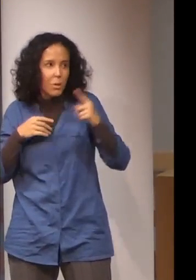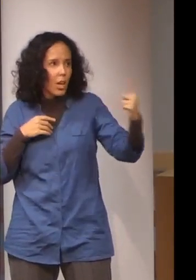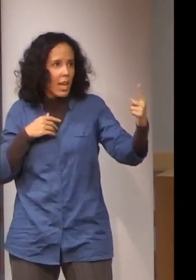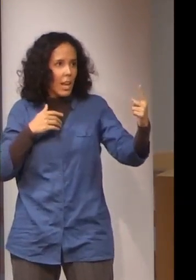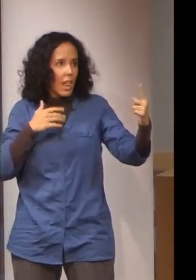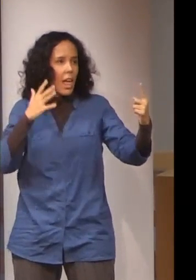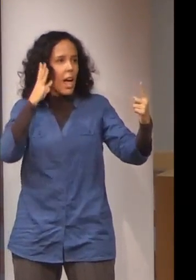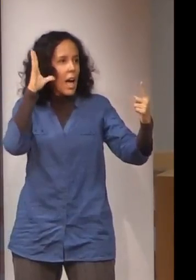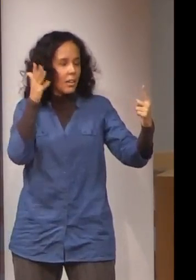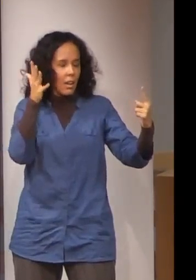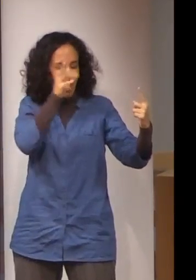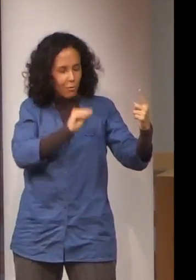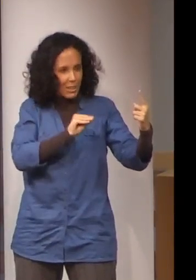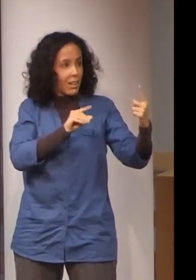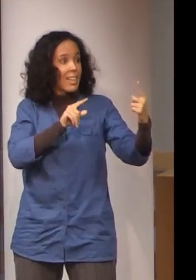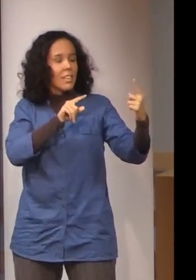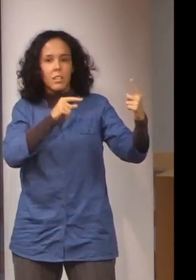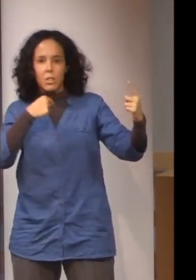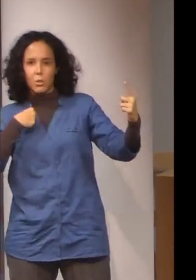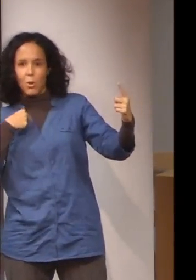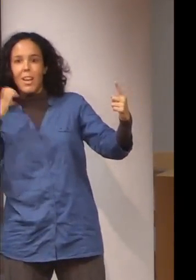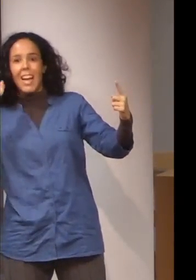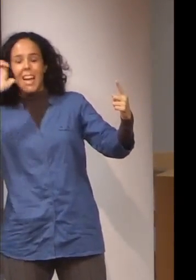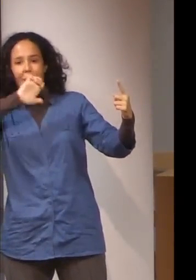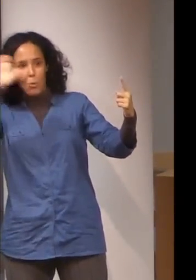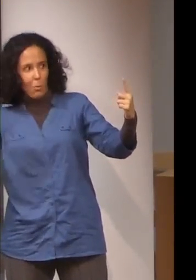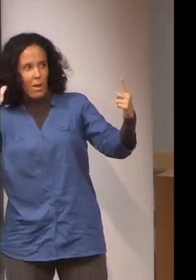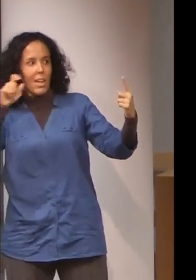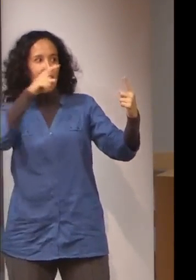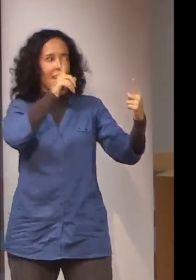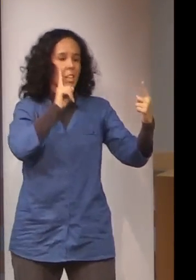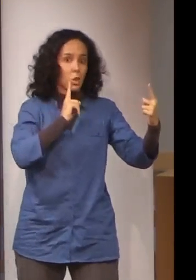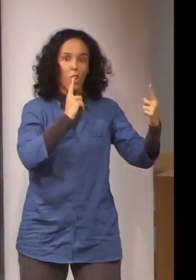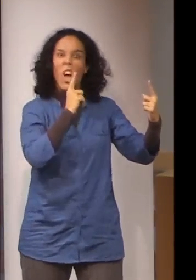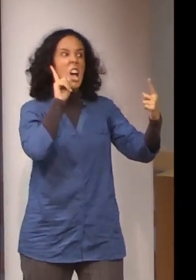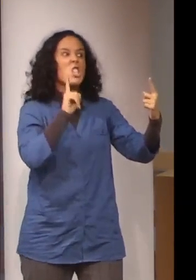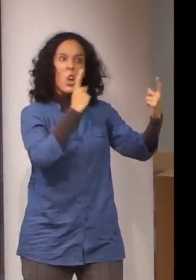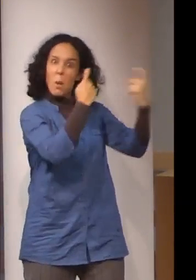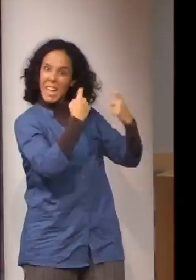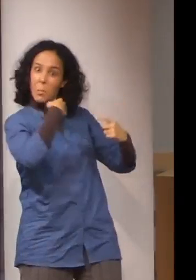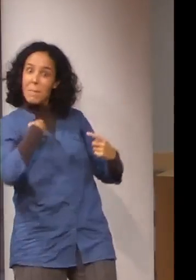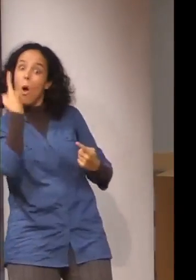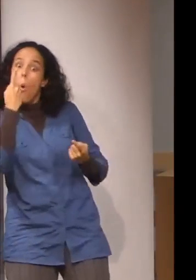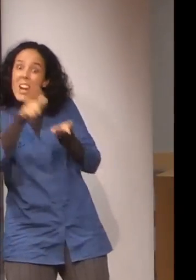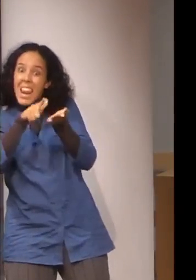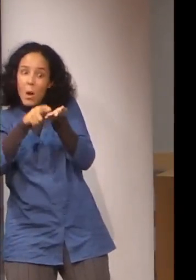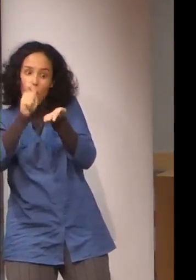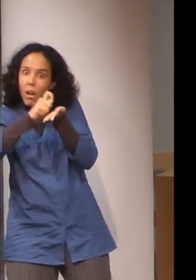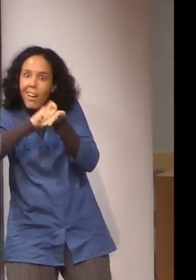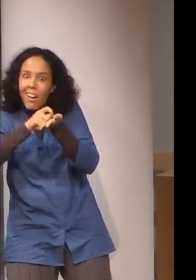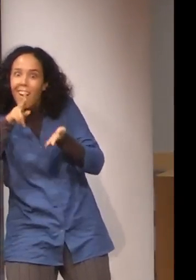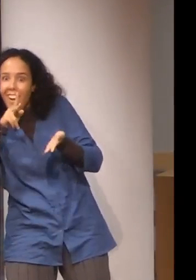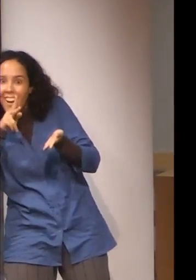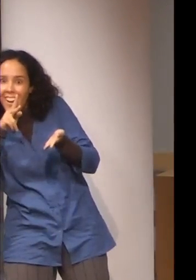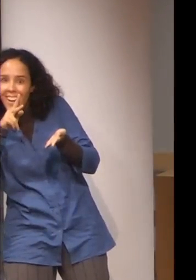encontraba, compañeros sordos americanos, profesor africano, yo europea, el sordo, yo oyente,